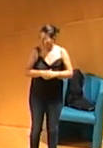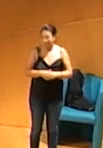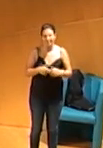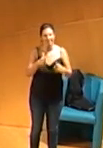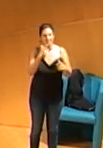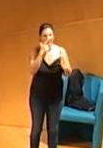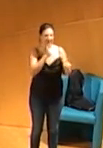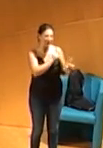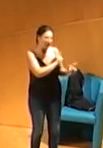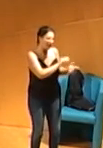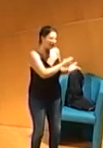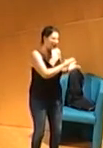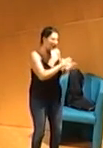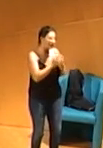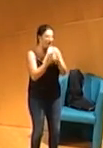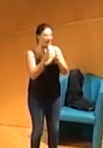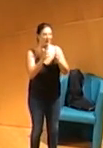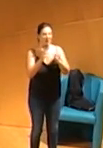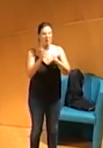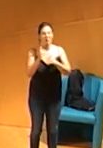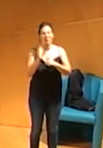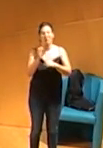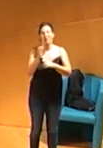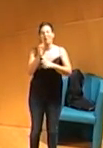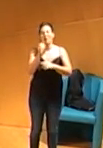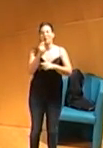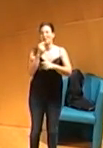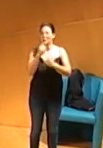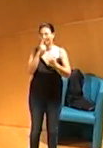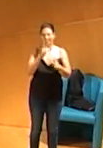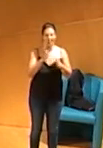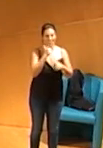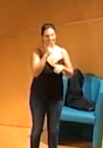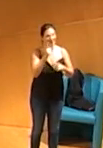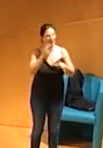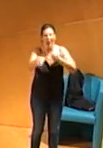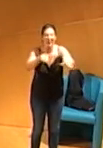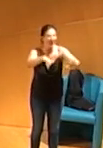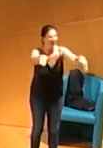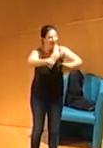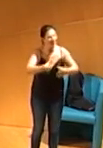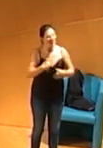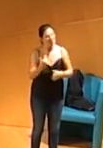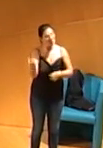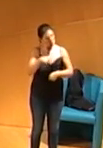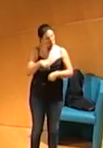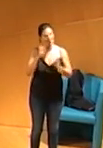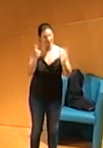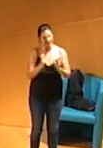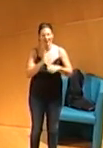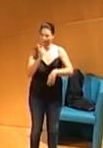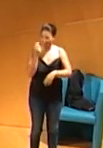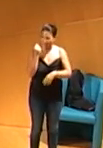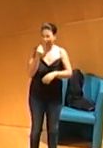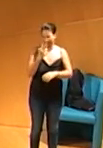nuancer, les hommes, il a fallu aller les chercher quand même. Mais ils sont venus. Ils sont venus, oui. Dans notre groupe, il y